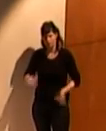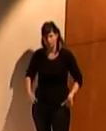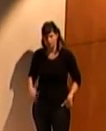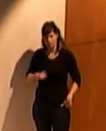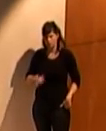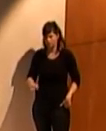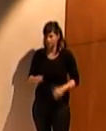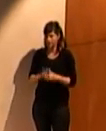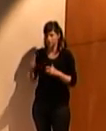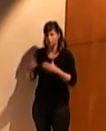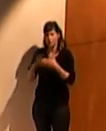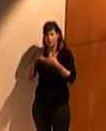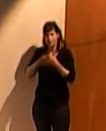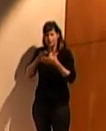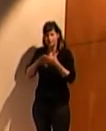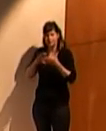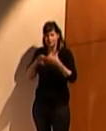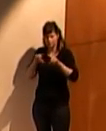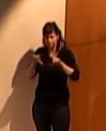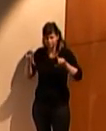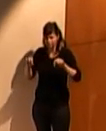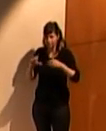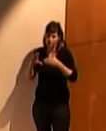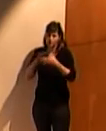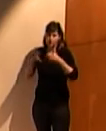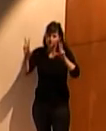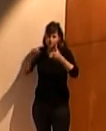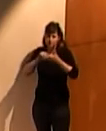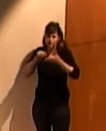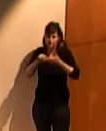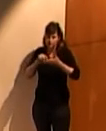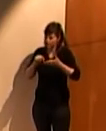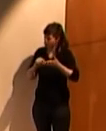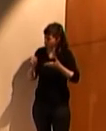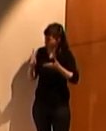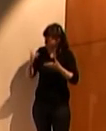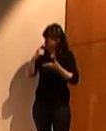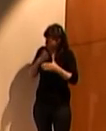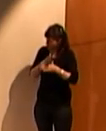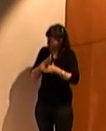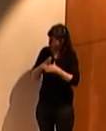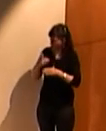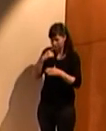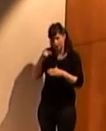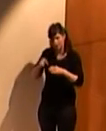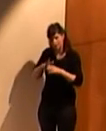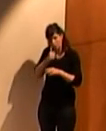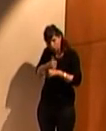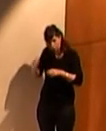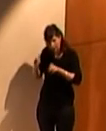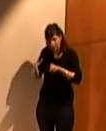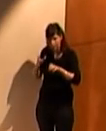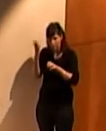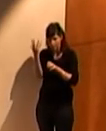Parce que les fameuses briques, voilà, tu peux expliquer de briques, comme appelle Océane, mais les plaquettes de bois, voilà, elles ont été quand même travaillées une par une, à la